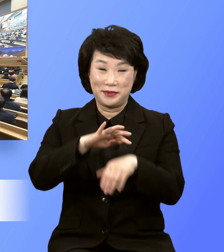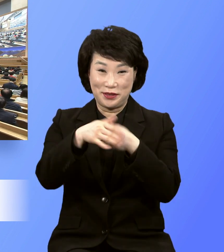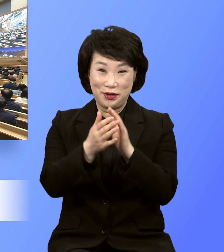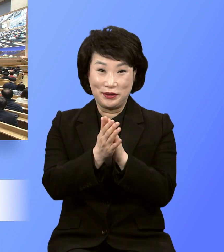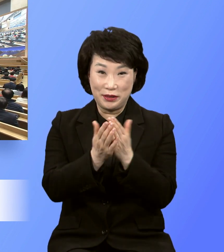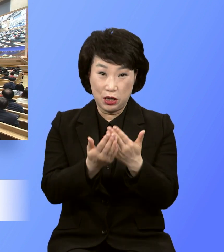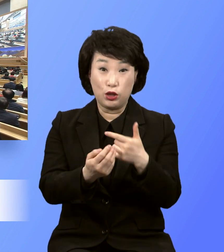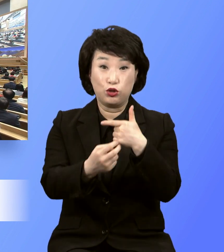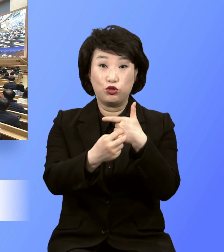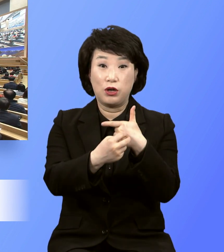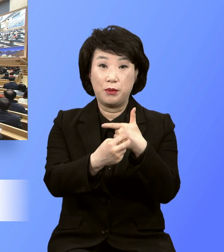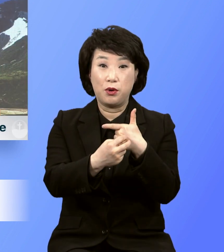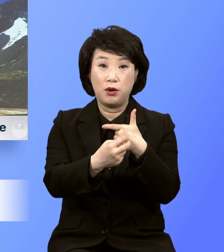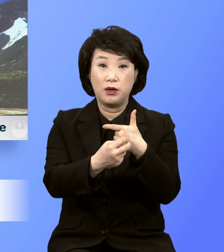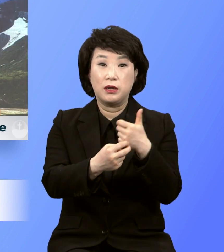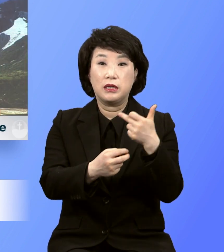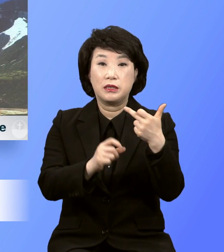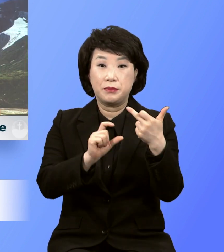누가복음 17장